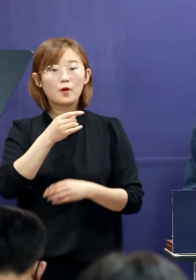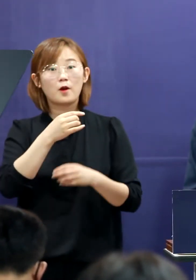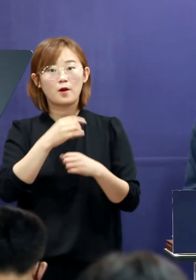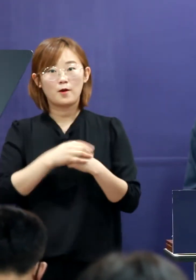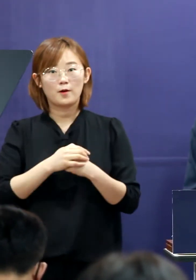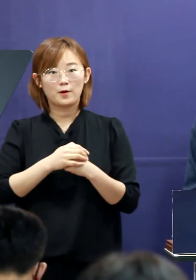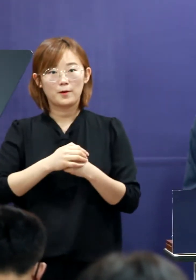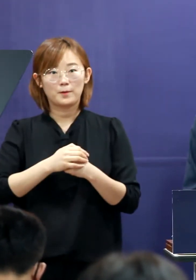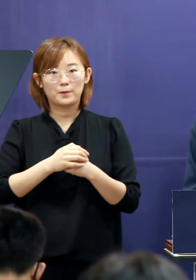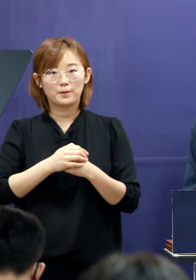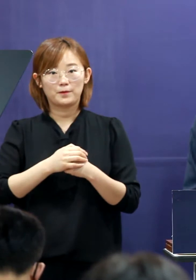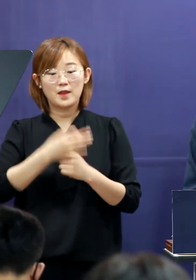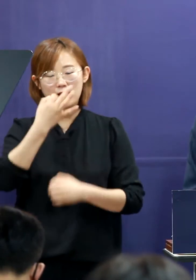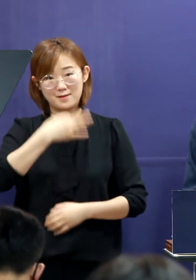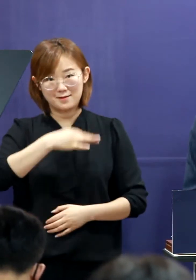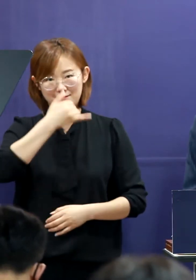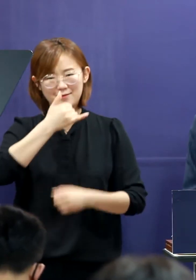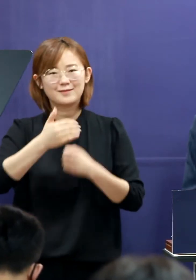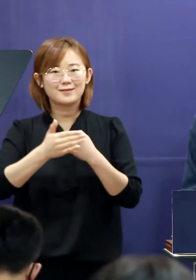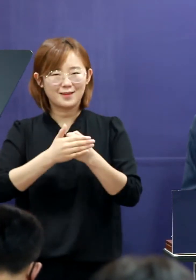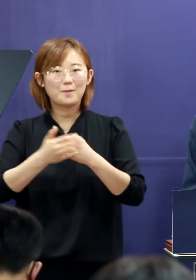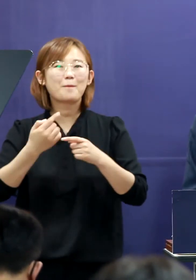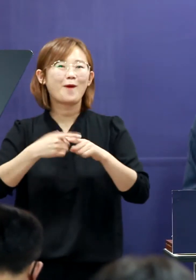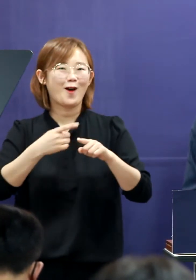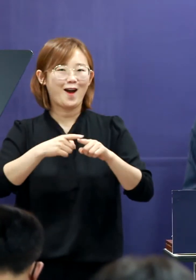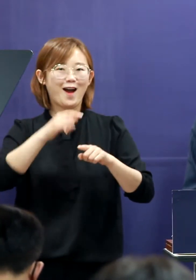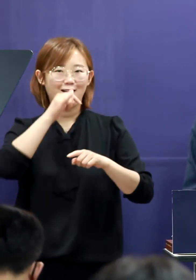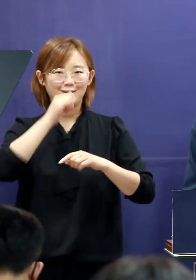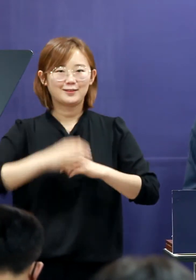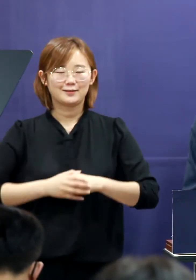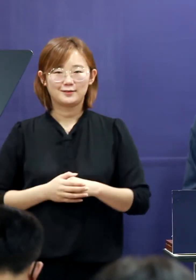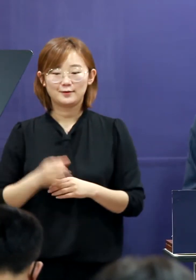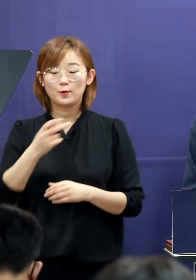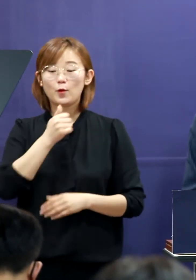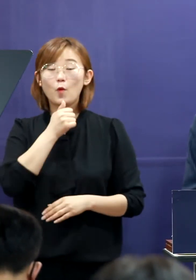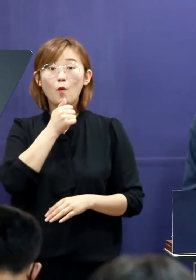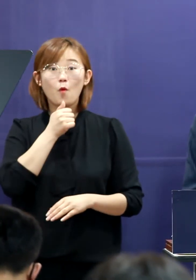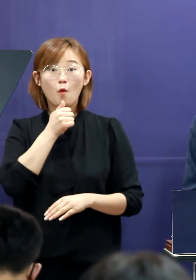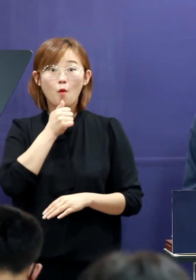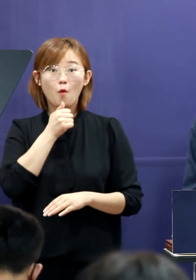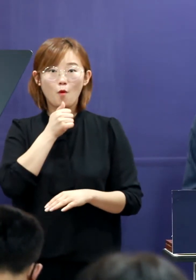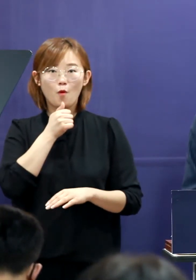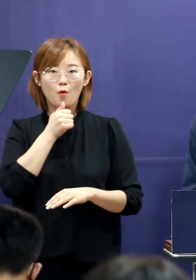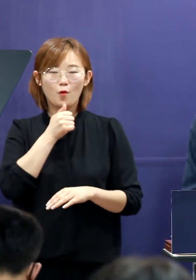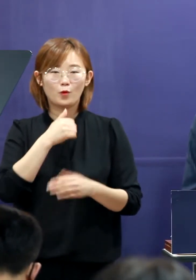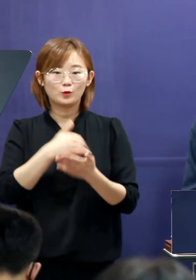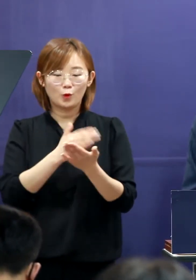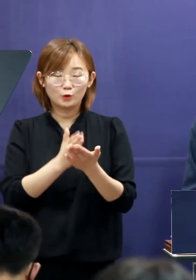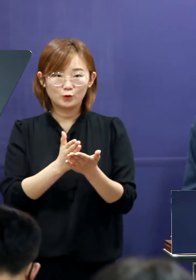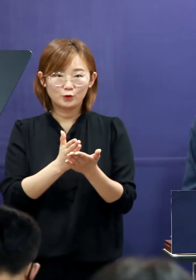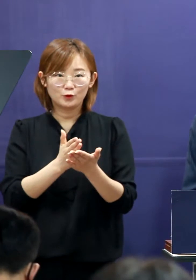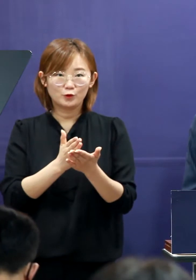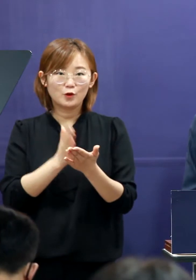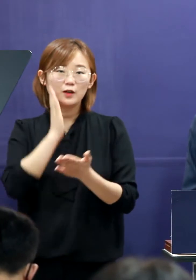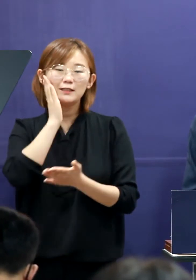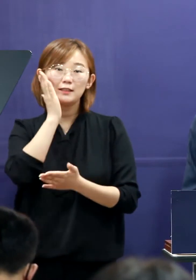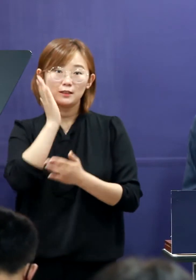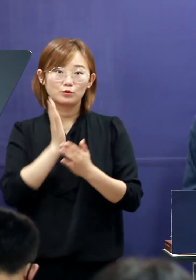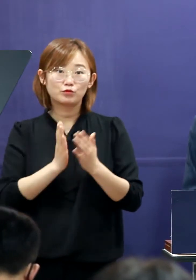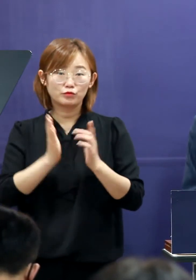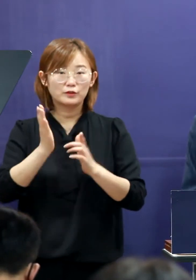식물로서의 평가도 좀 받고 있고 콩가 식물이기 때문에 척박한 땅에서도 잘 자라고 땅을